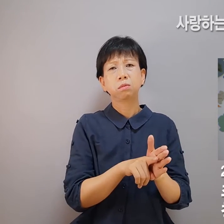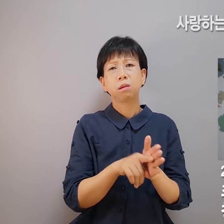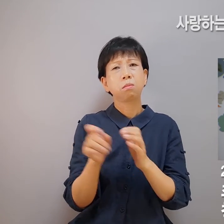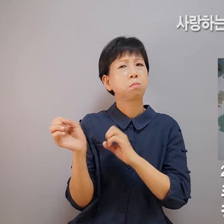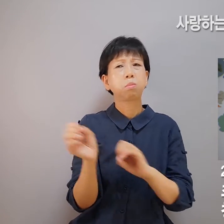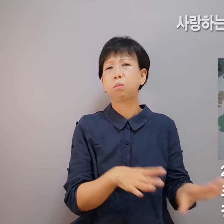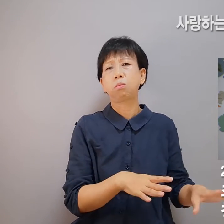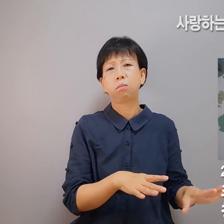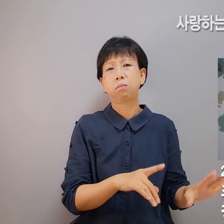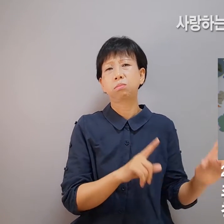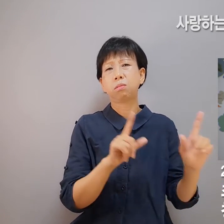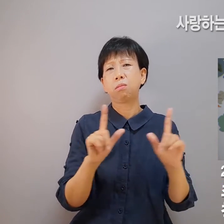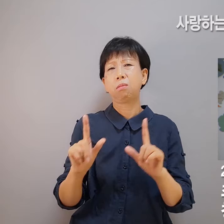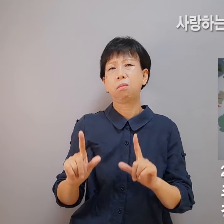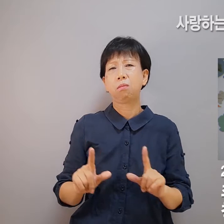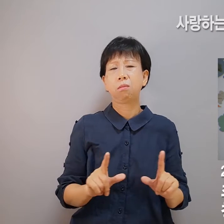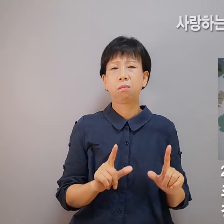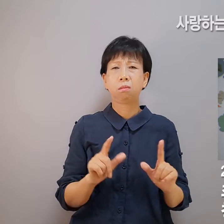있습니다.